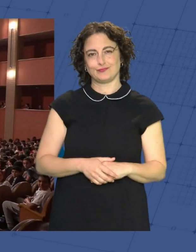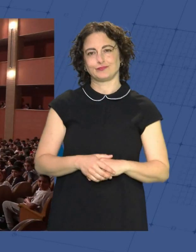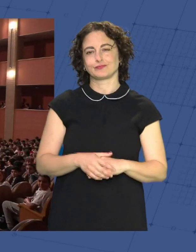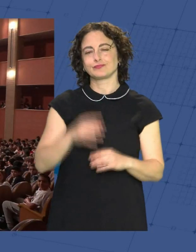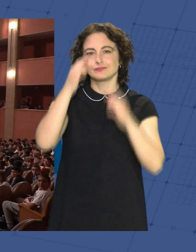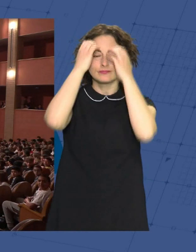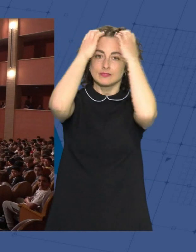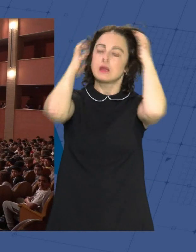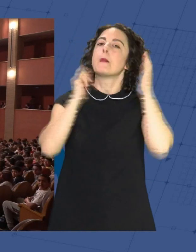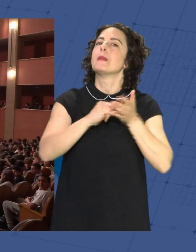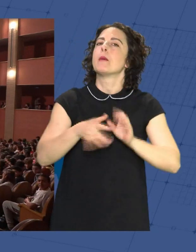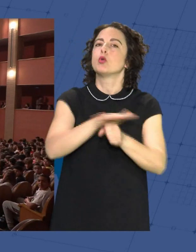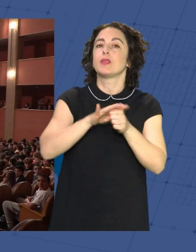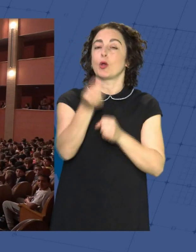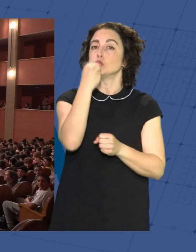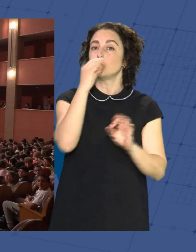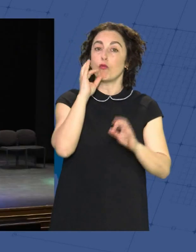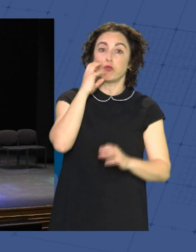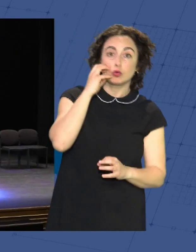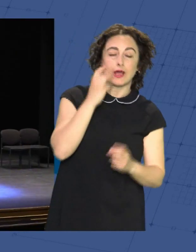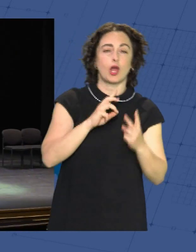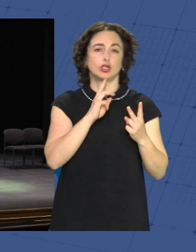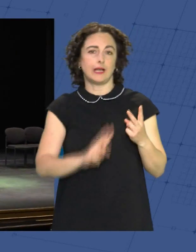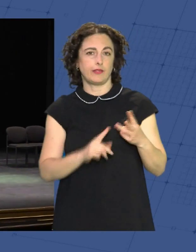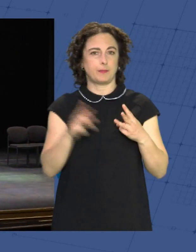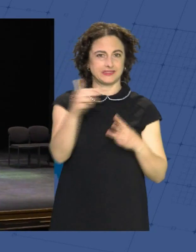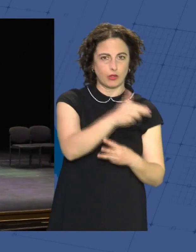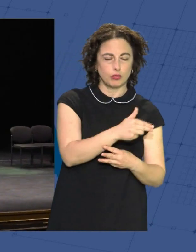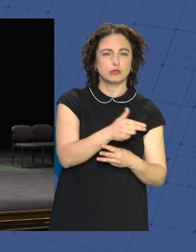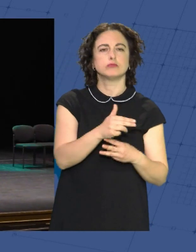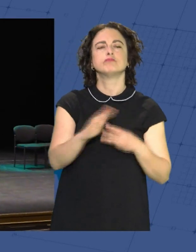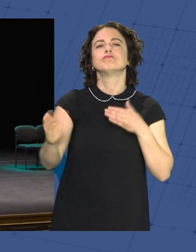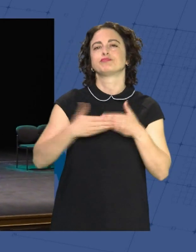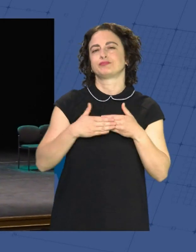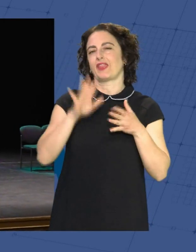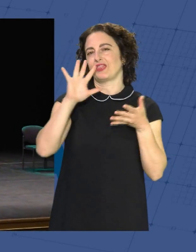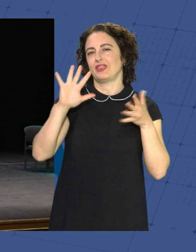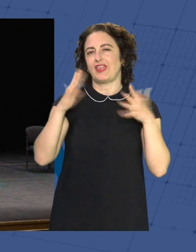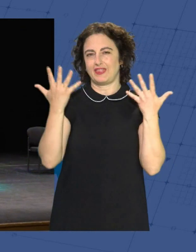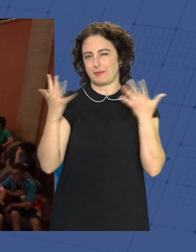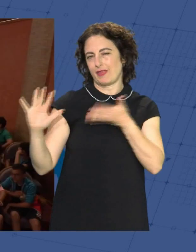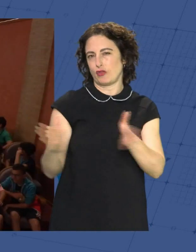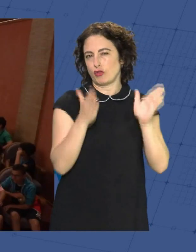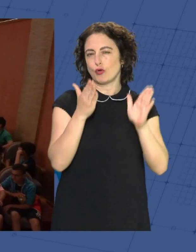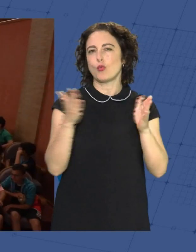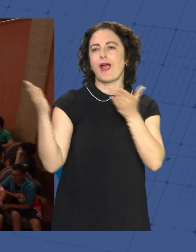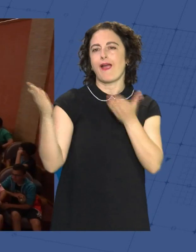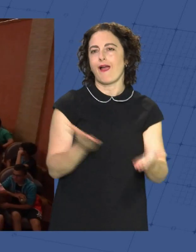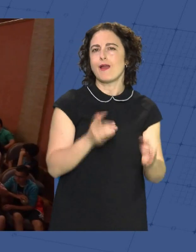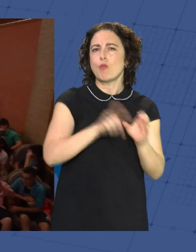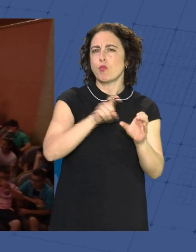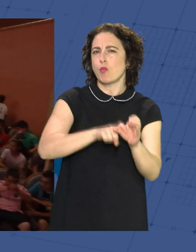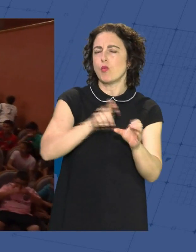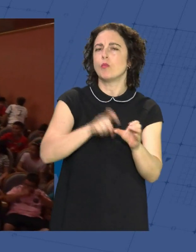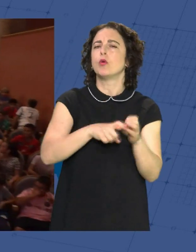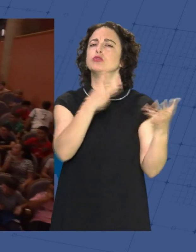El plan municipal de consumo de frutas, hortalizas y pescado clausura su décima edición en una gala en la que han participado